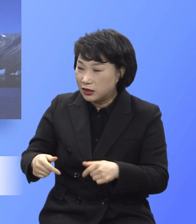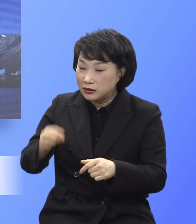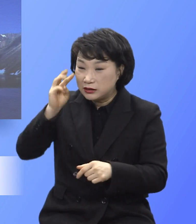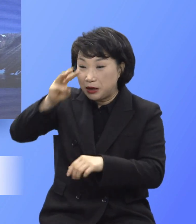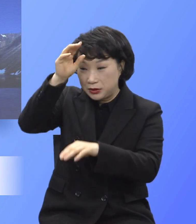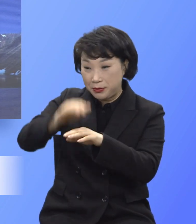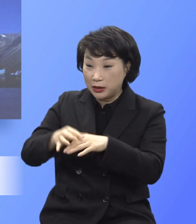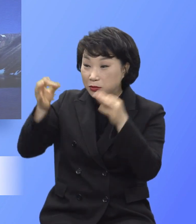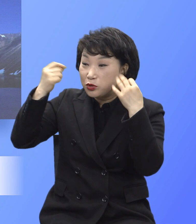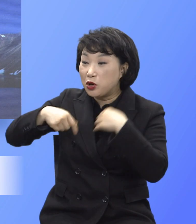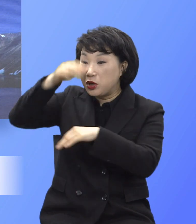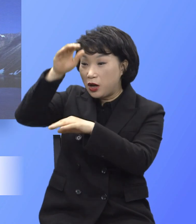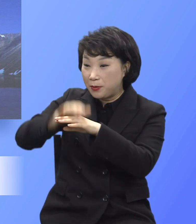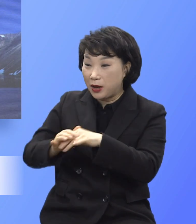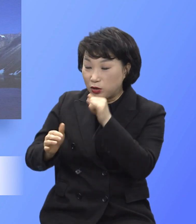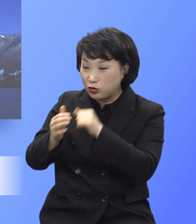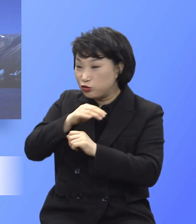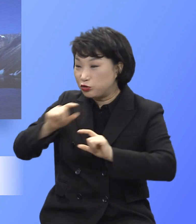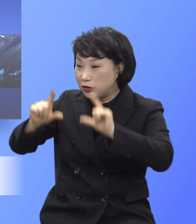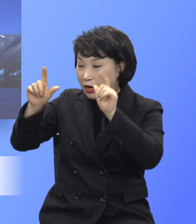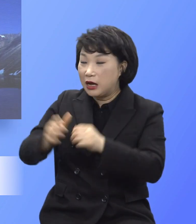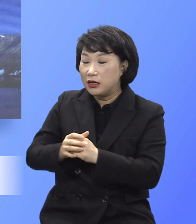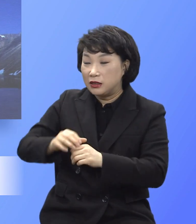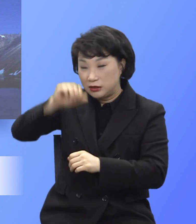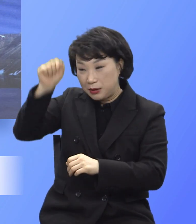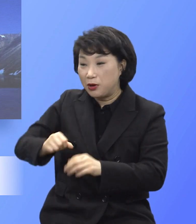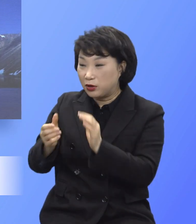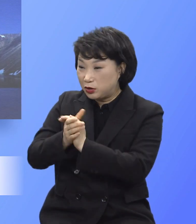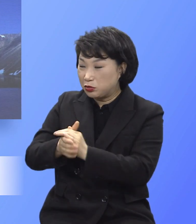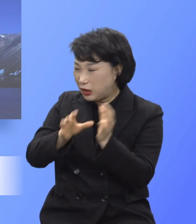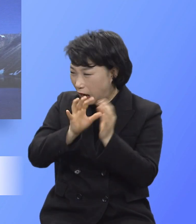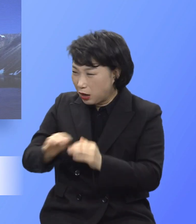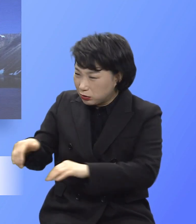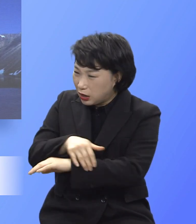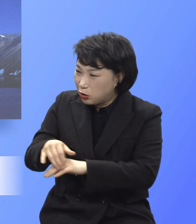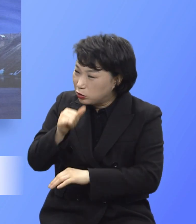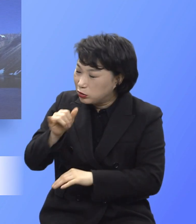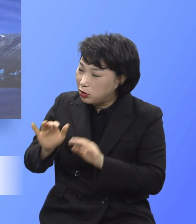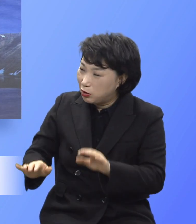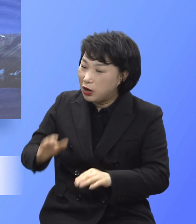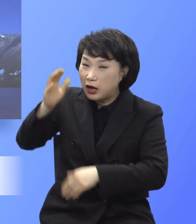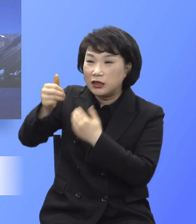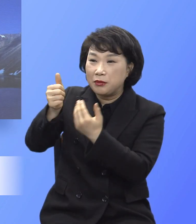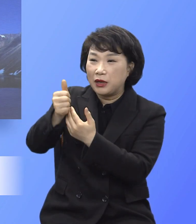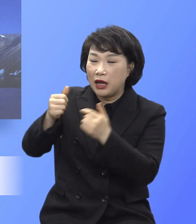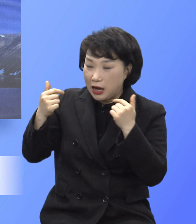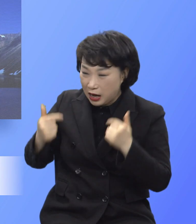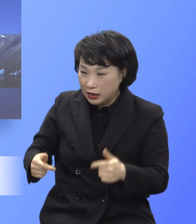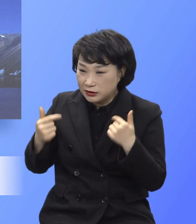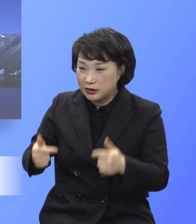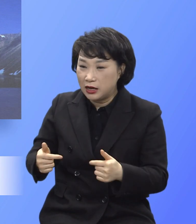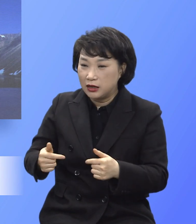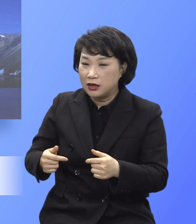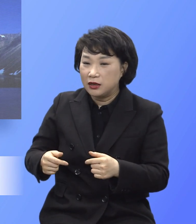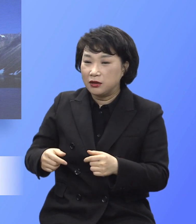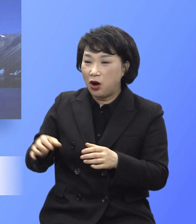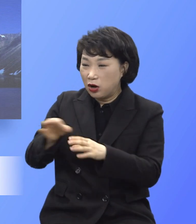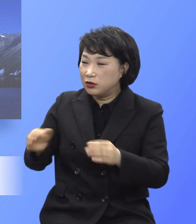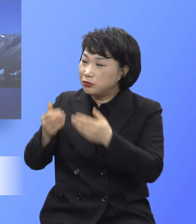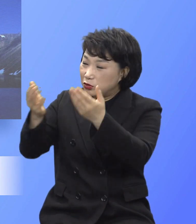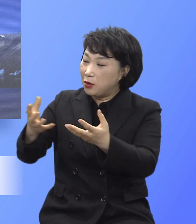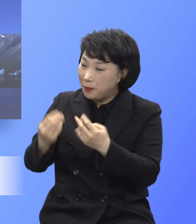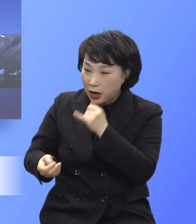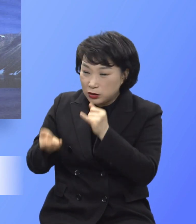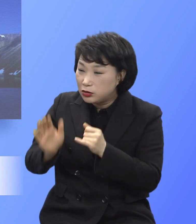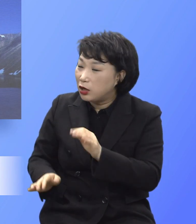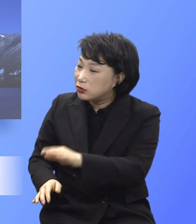3일 예배 금요철이야 주일날 새벽기도 그렇게 댕기고 하나님 앞에 팬 갖다 바치기